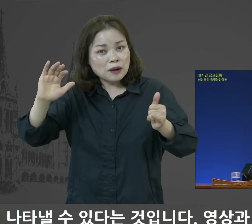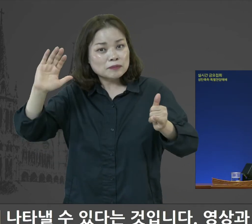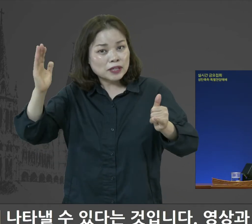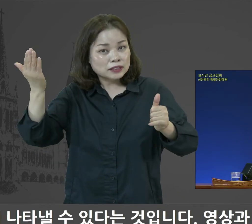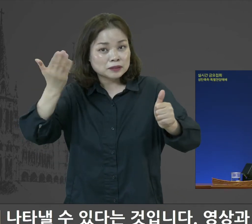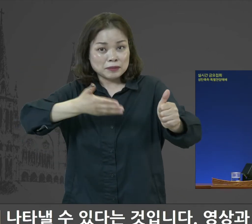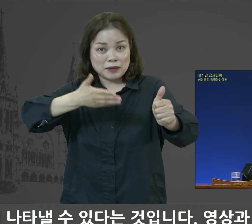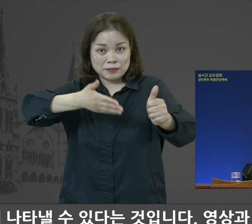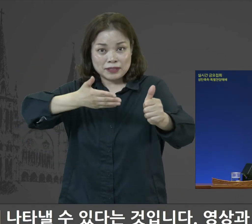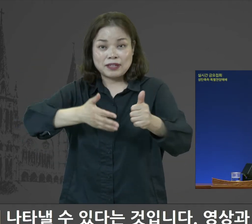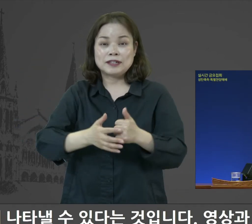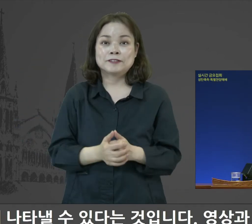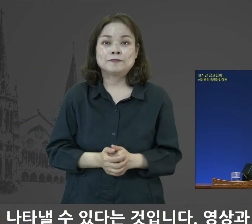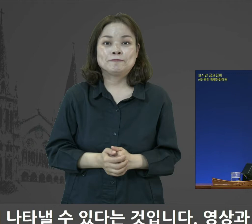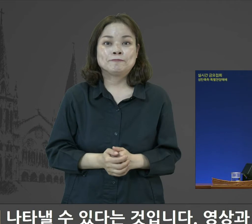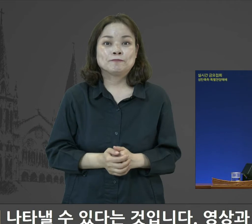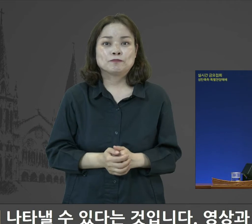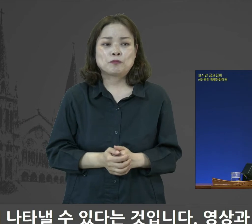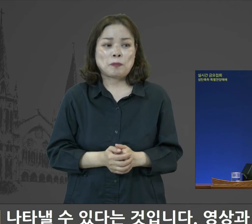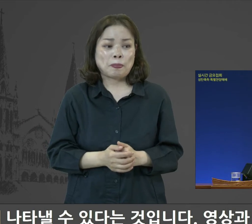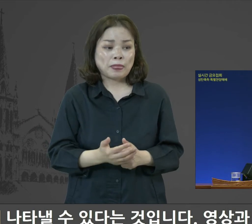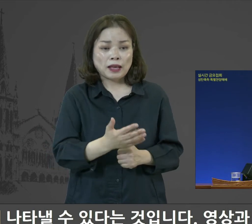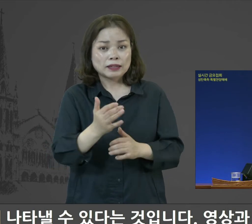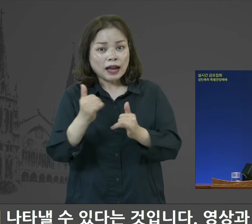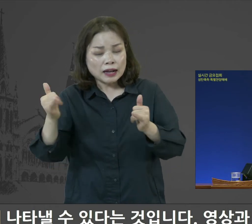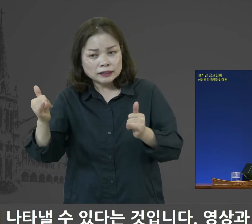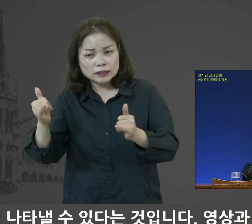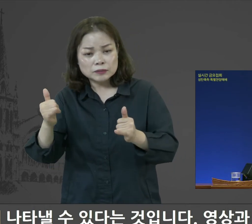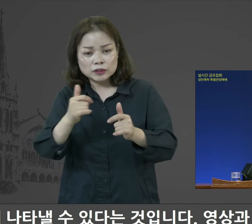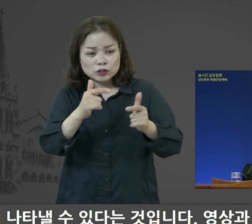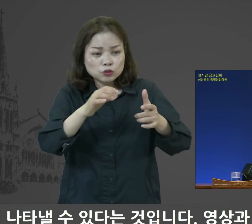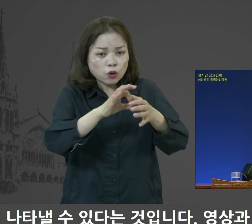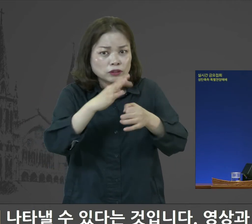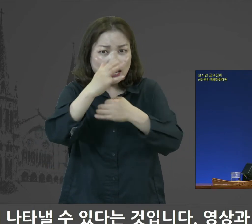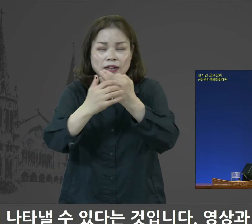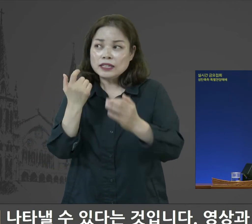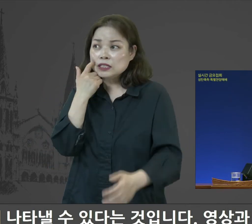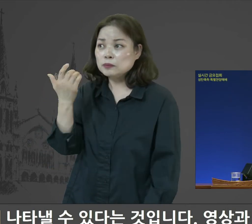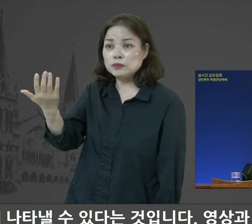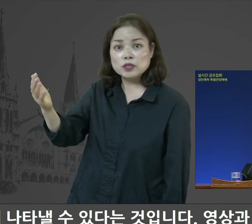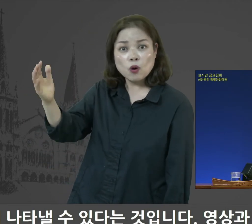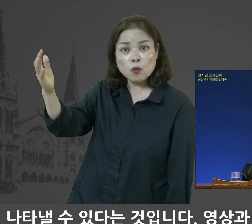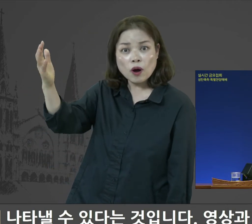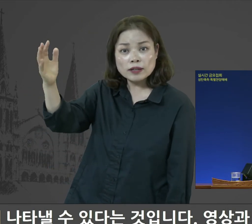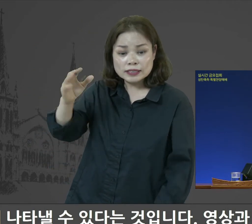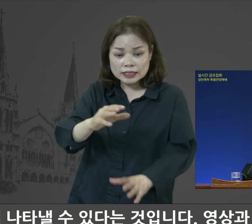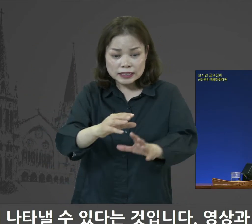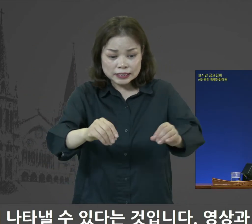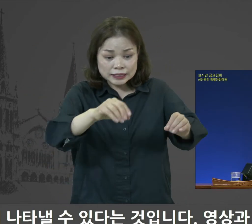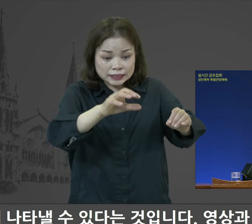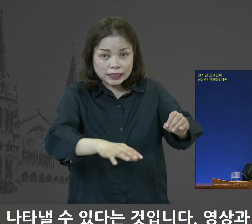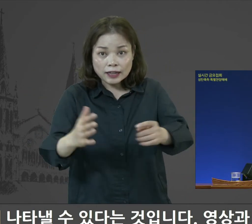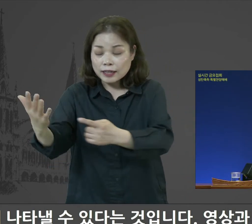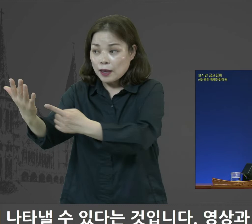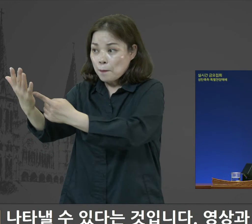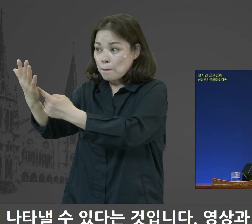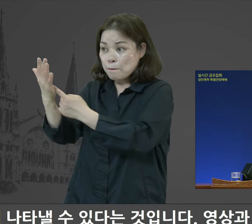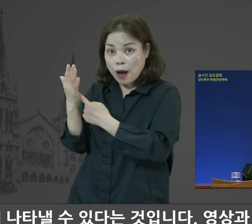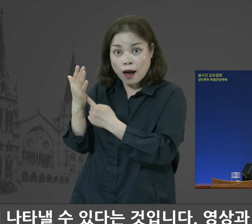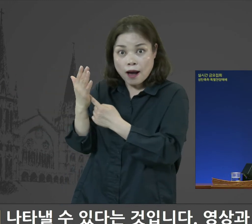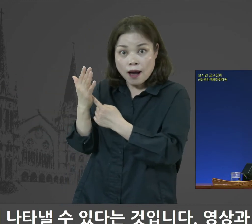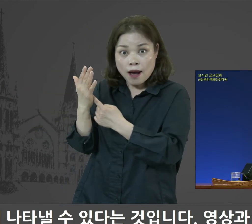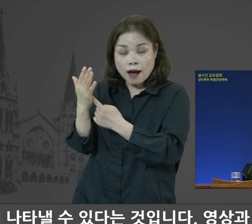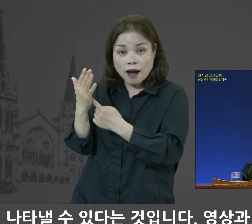이름으로 축원합니다. 그 사람들을 통해서 하나님의 영광이 이 땅에 나타나는데, 하나님의